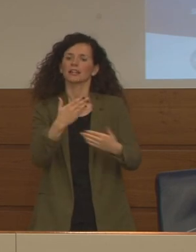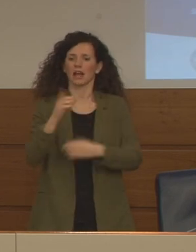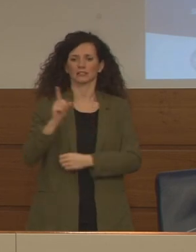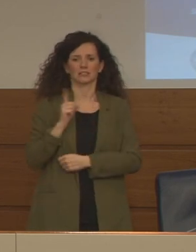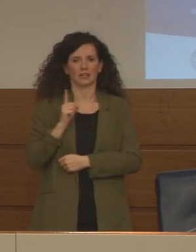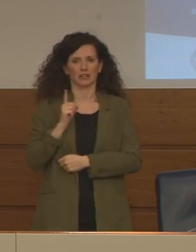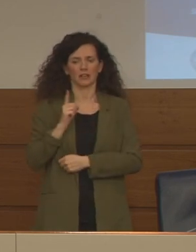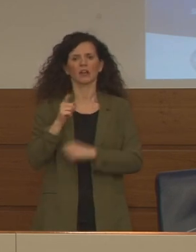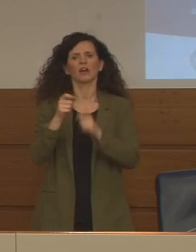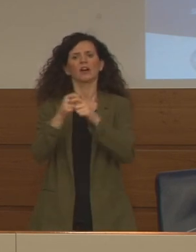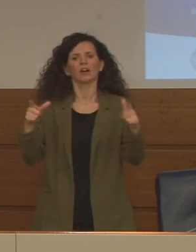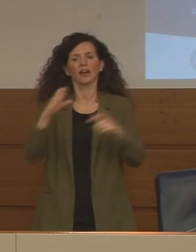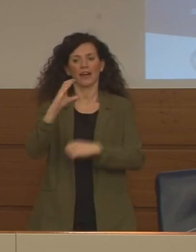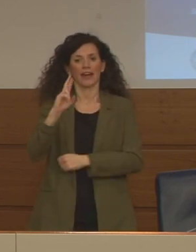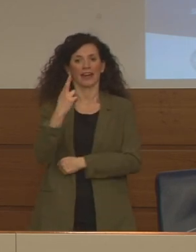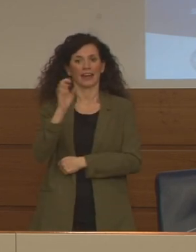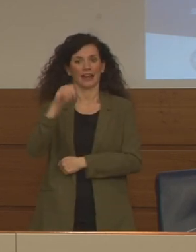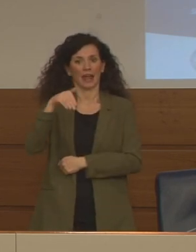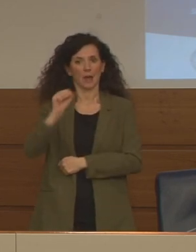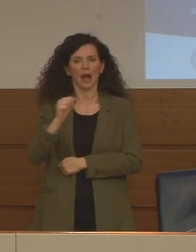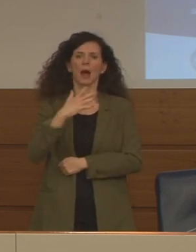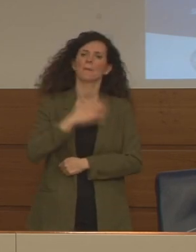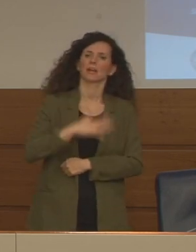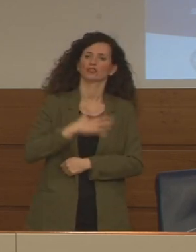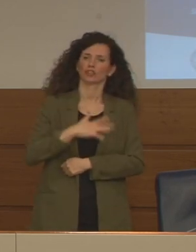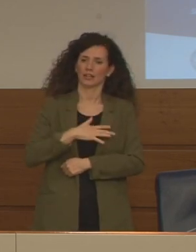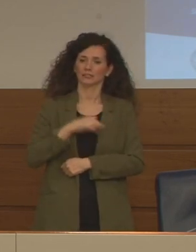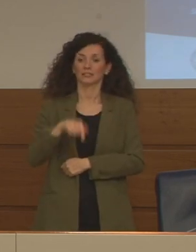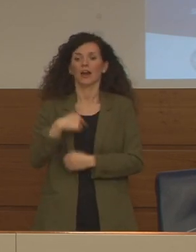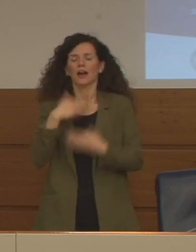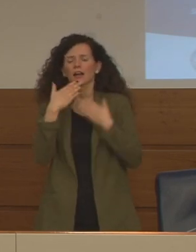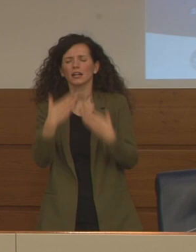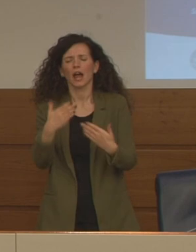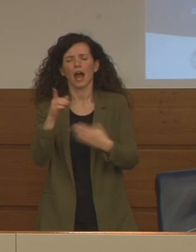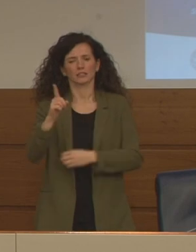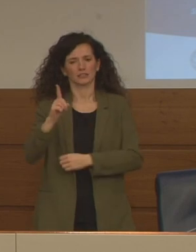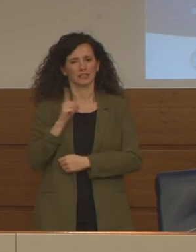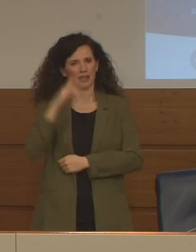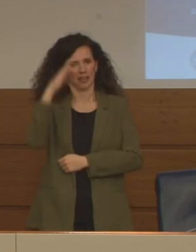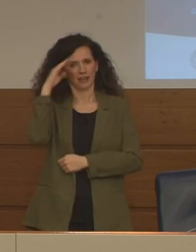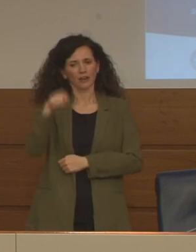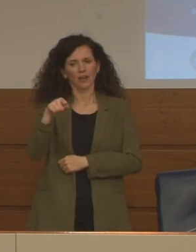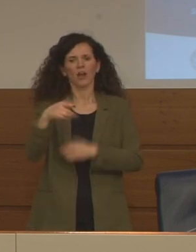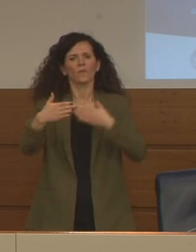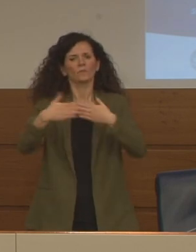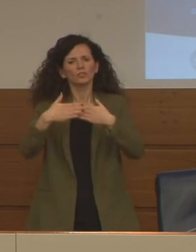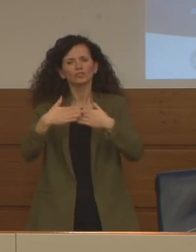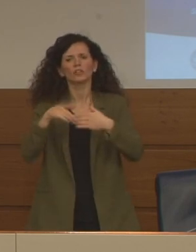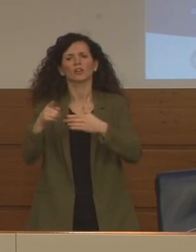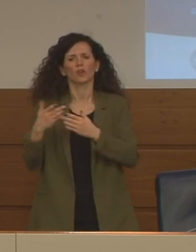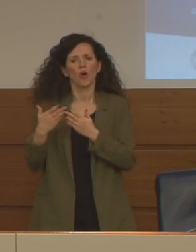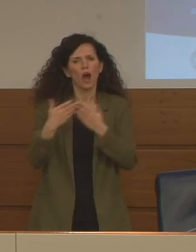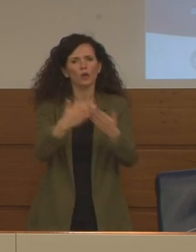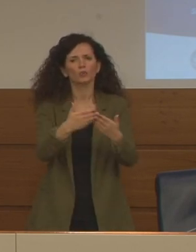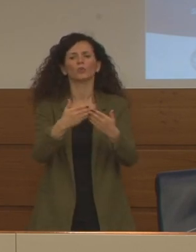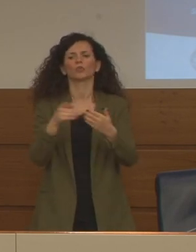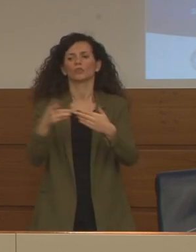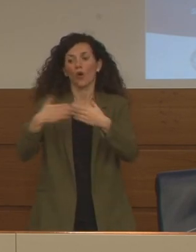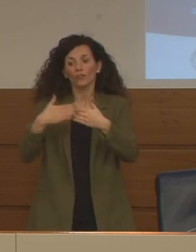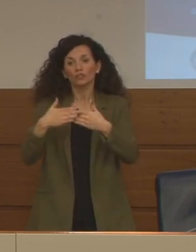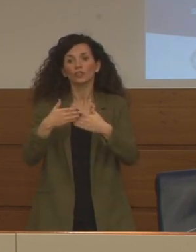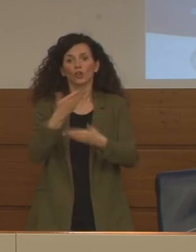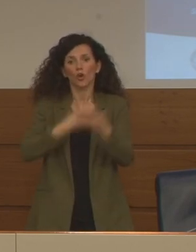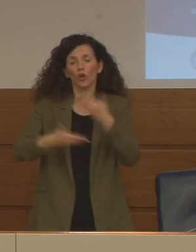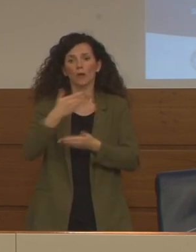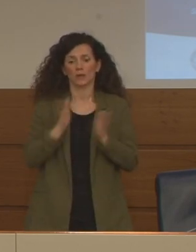crema e piacenza qui voglio ringraziare le forze armate che sono vicino al dipartimento e al